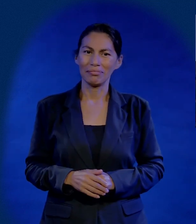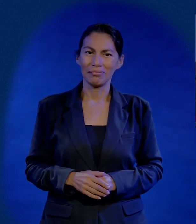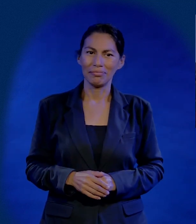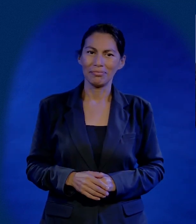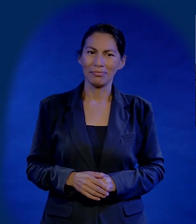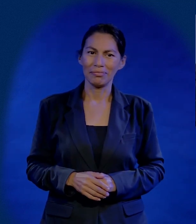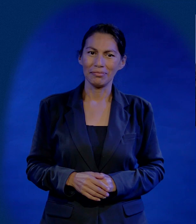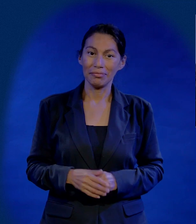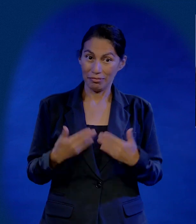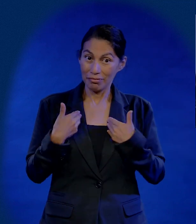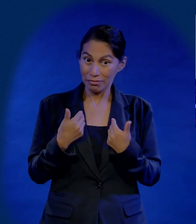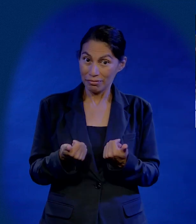dice, ah, bueno, y se va.